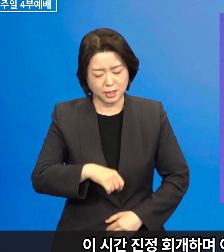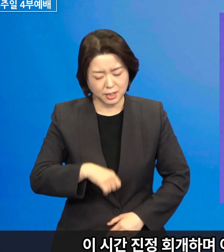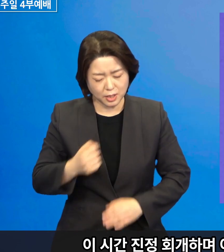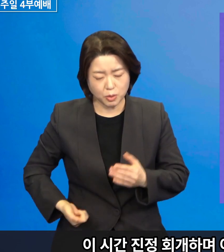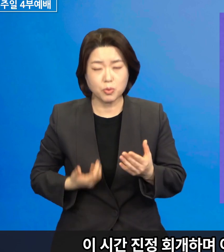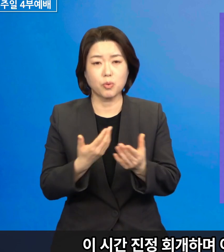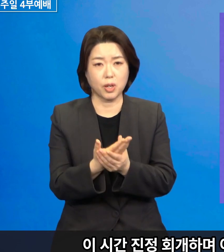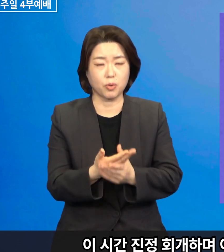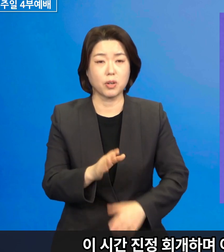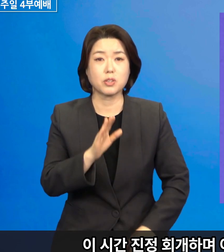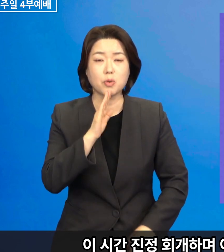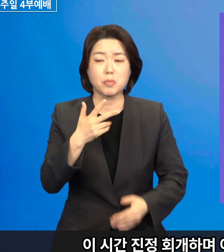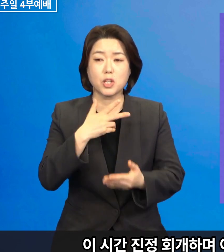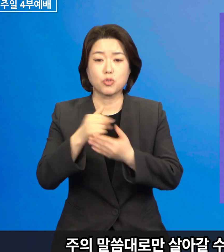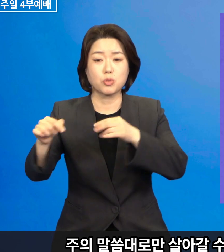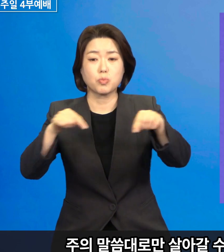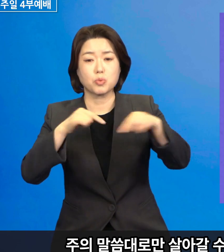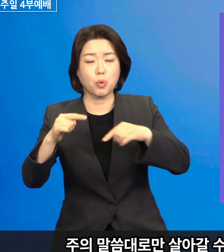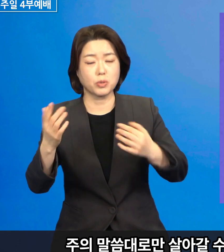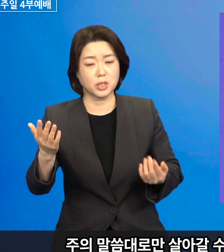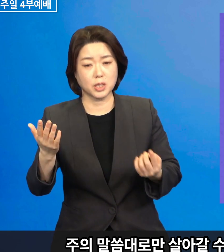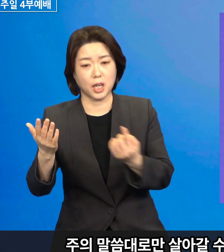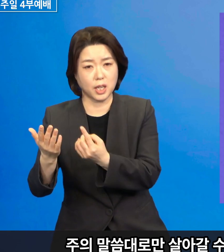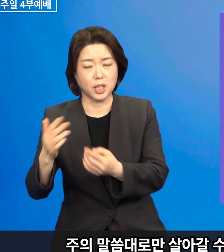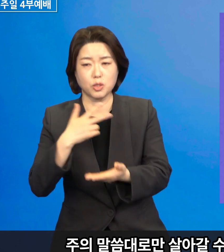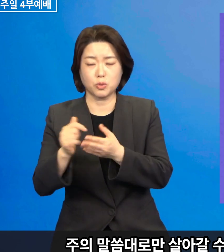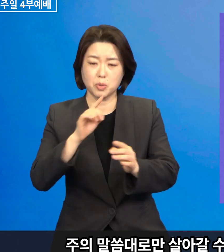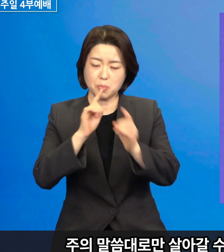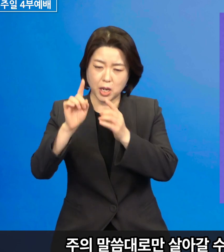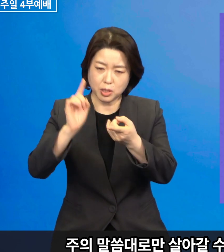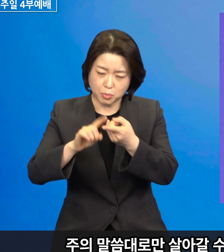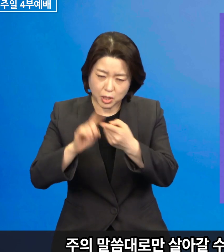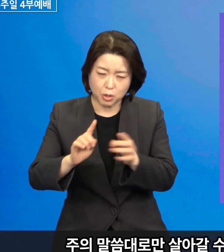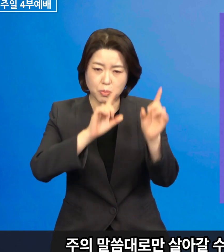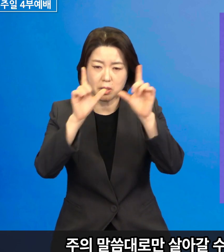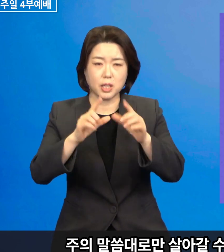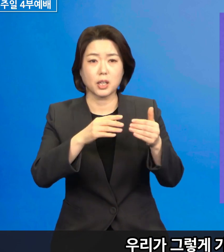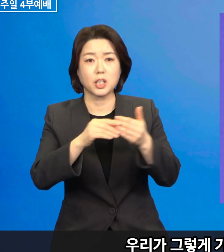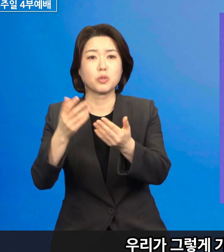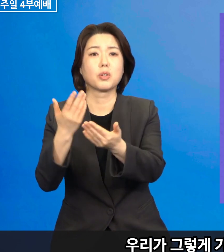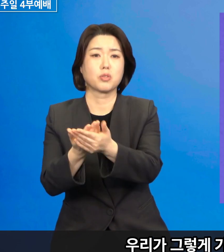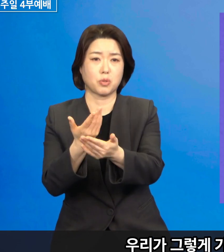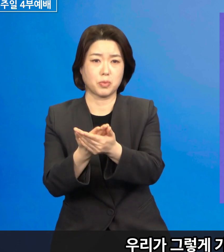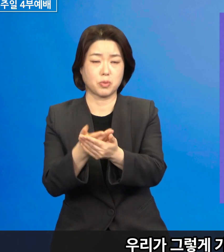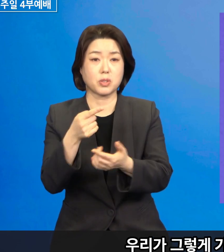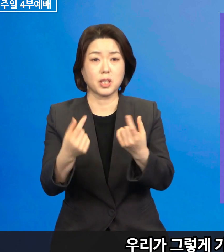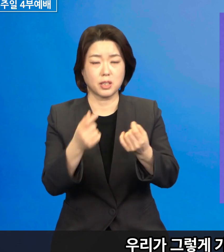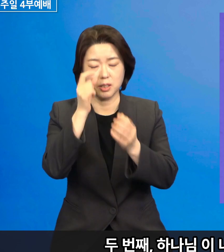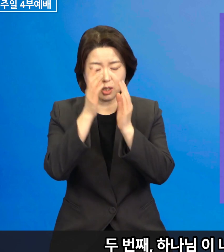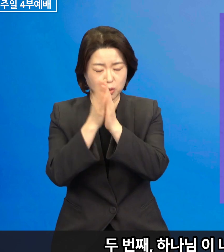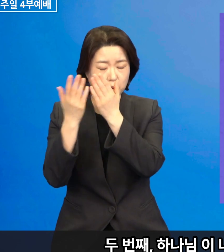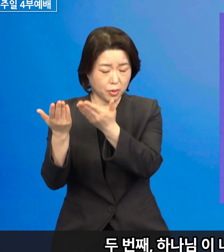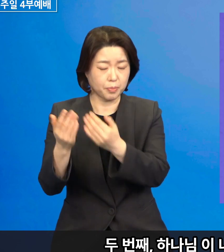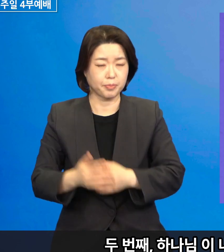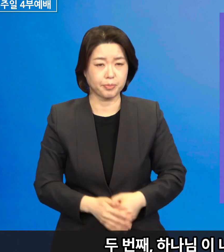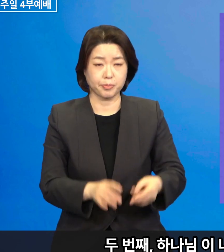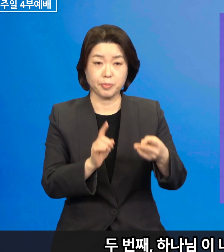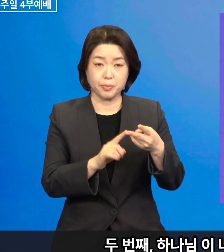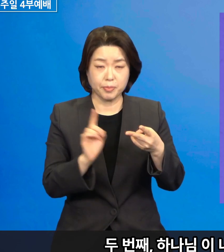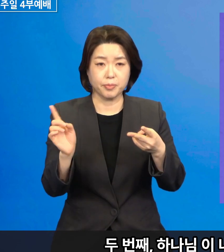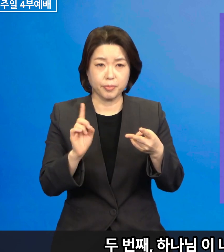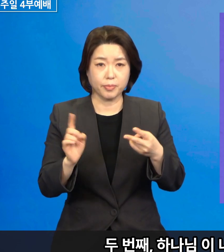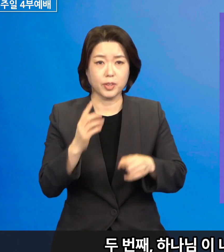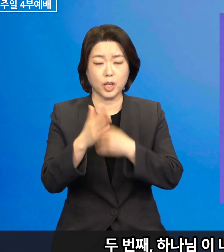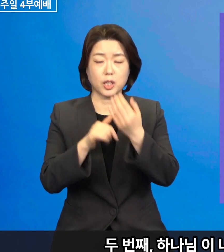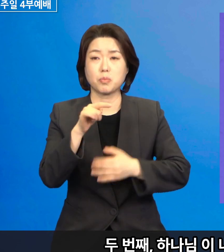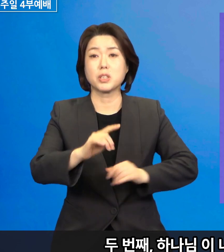정말 주님의 통치 안에 주의 말씀대로만 살아갈 수 있도록 인도하여 주시옵소서. 우리 그렇게 기도했으면 좋겠고요. 두 번째, 하나님